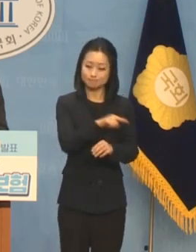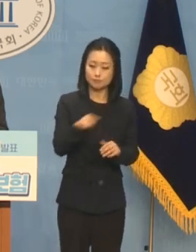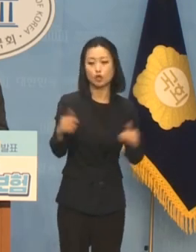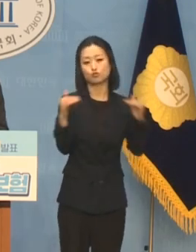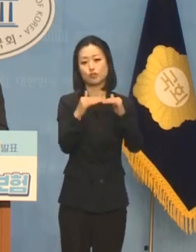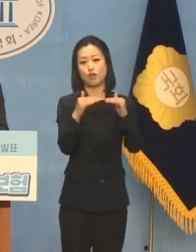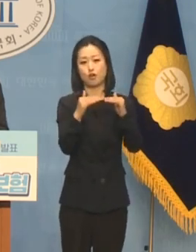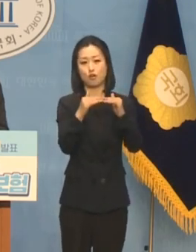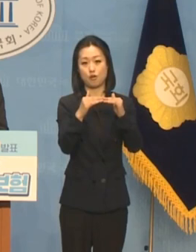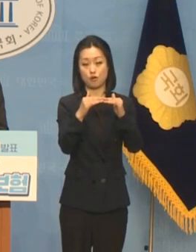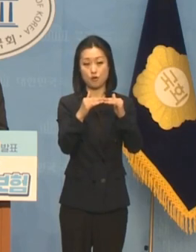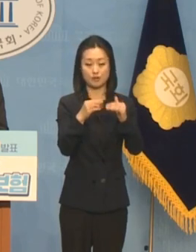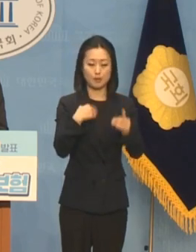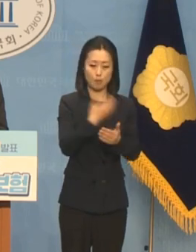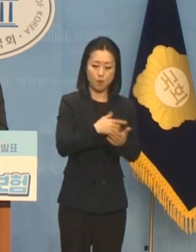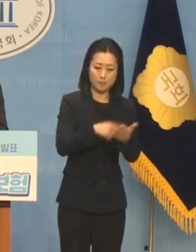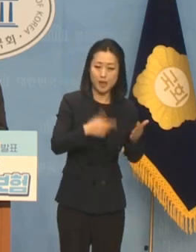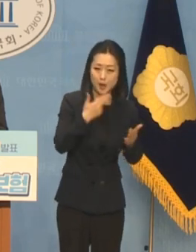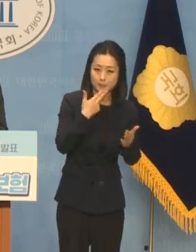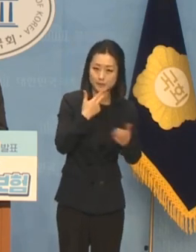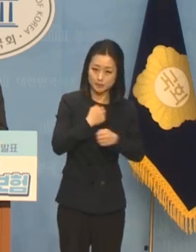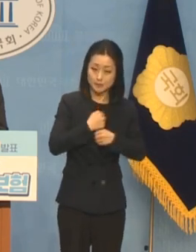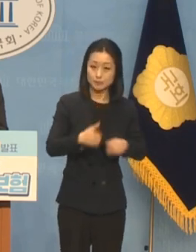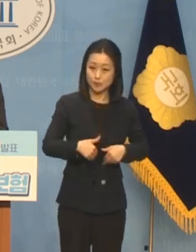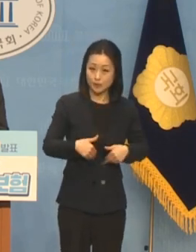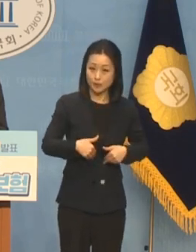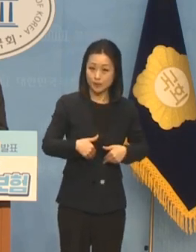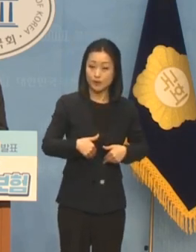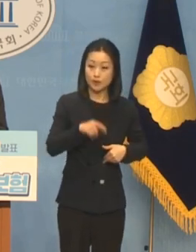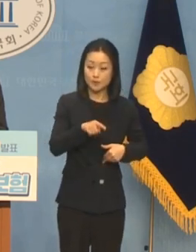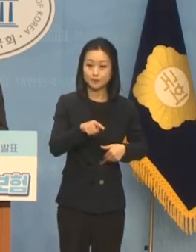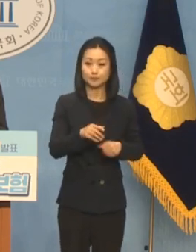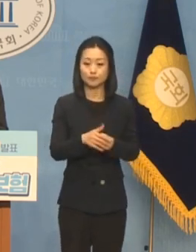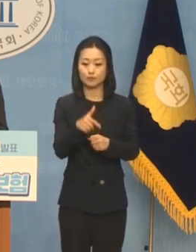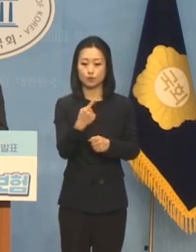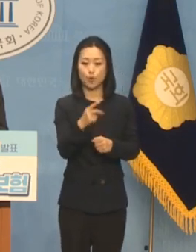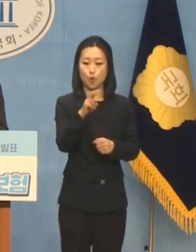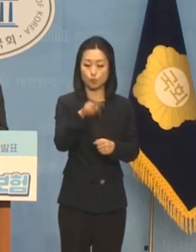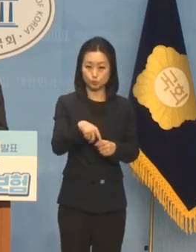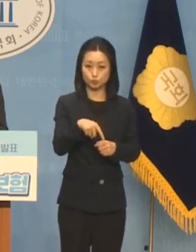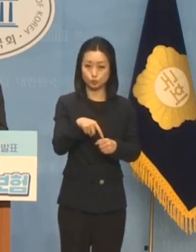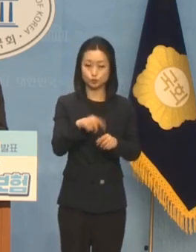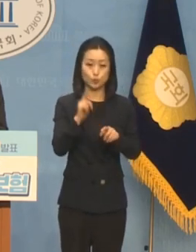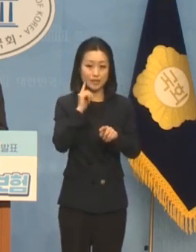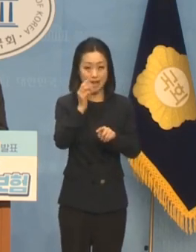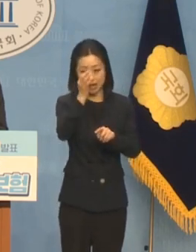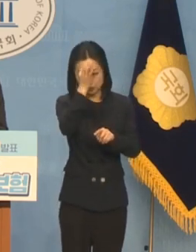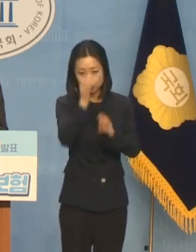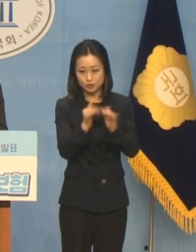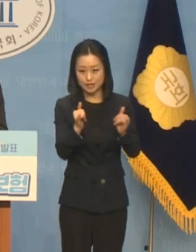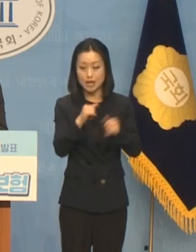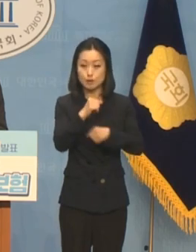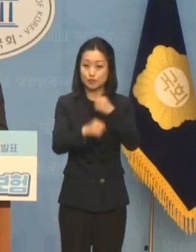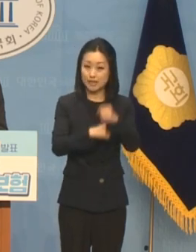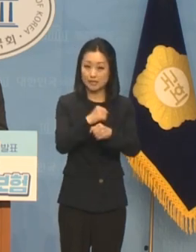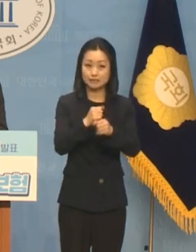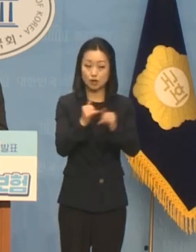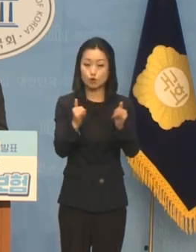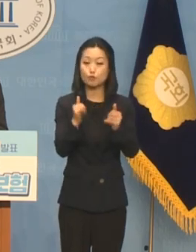합니다. 전국민 4대 보험의 첫 시작, 노무 제공자와 예술인, 프리랜서를